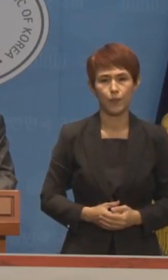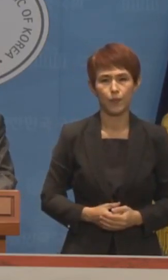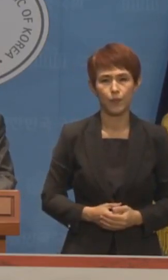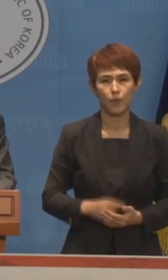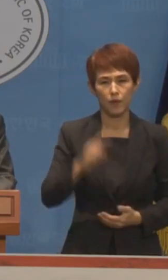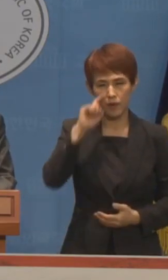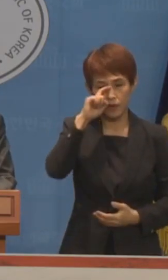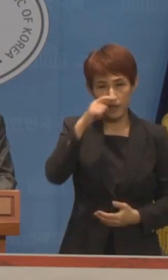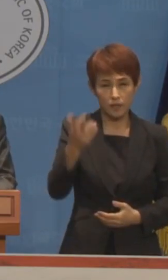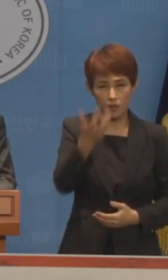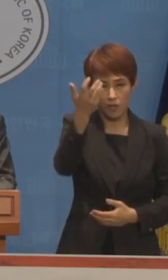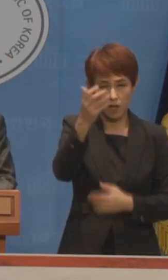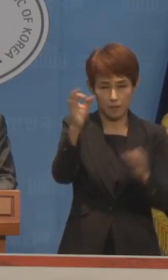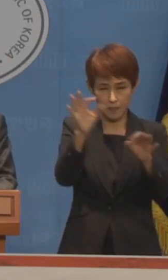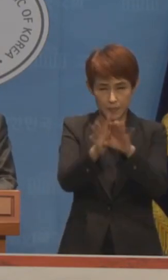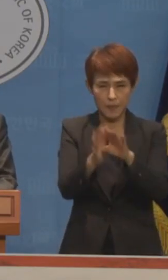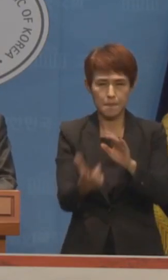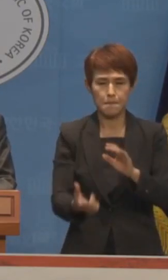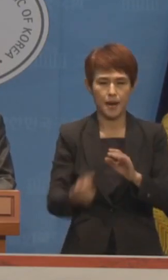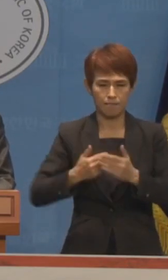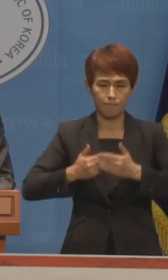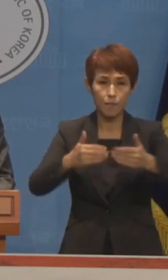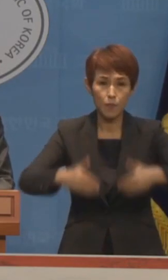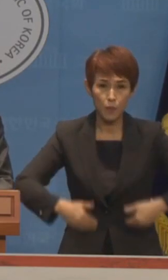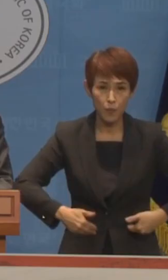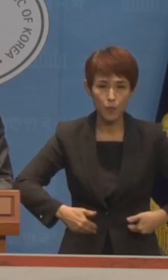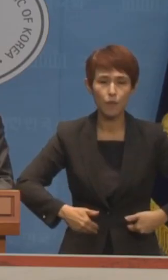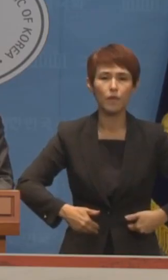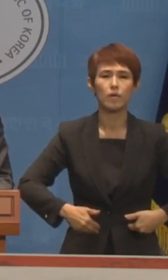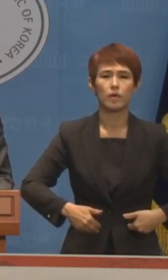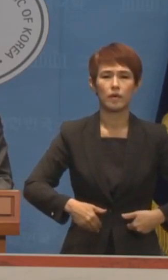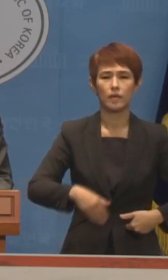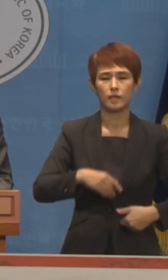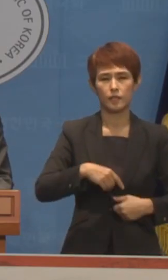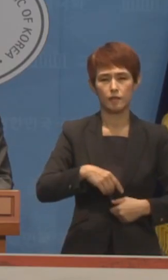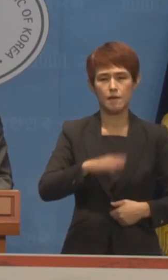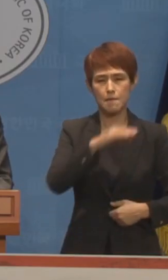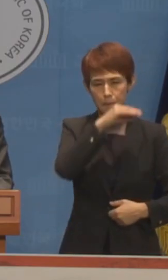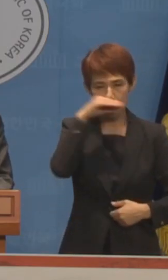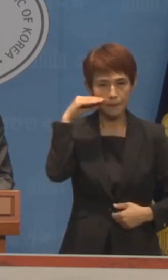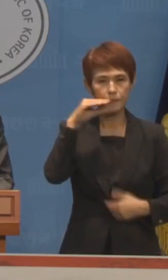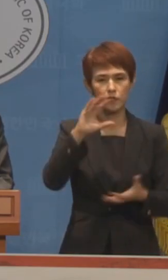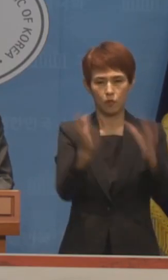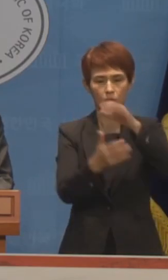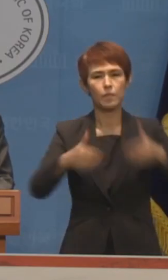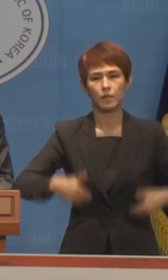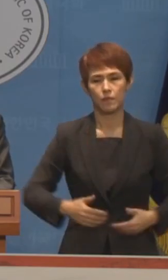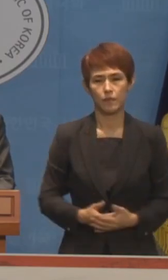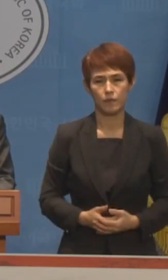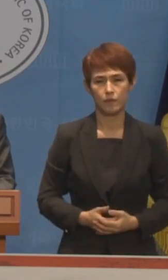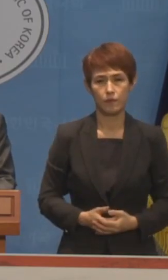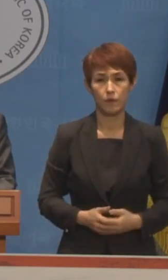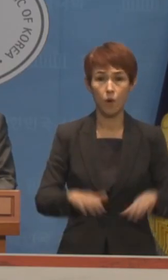탈석탄에 대한 빠른 실행과 더불어 정의로운 전환 원칙이 반드시 지켜져야 합니다. 오늘 이 자리에 함께한 김성환